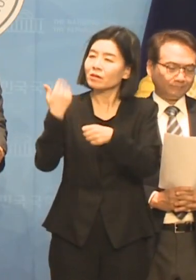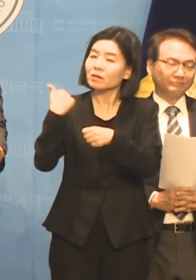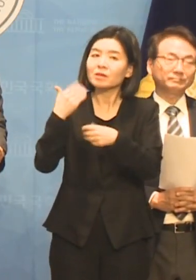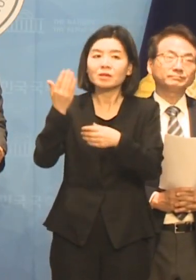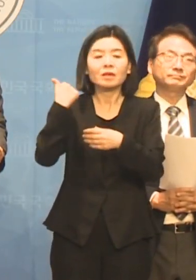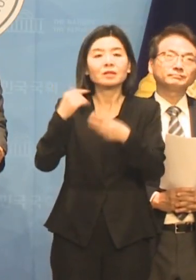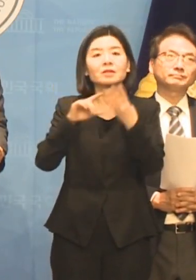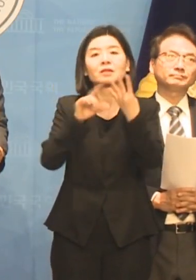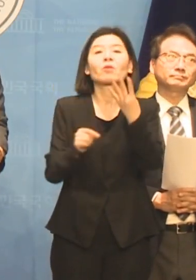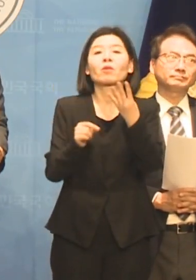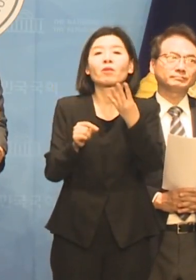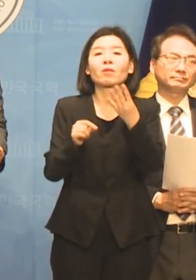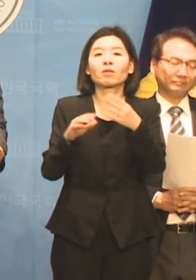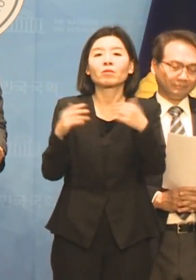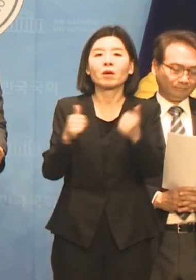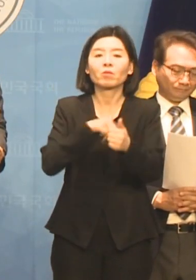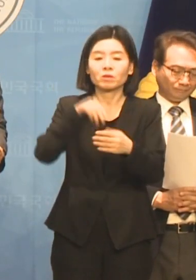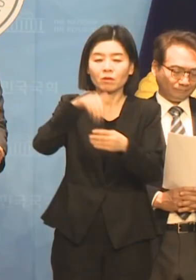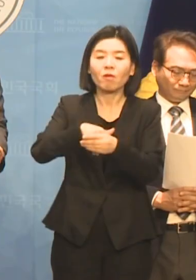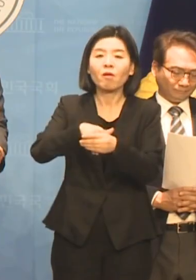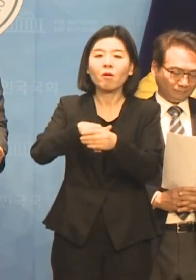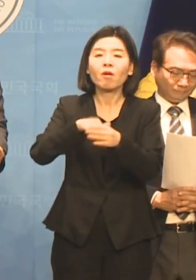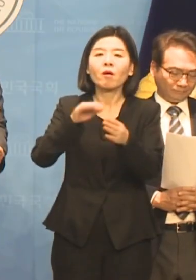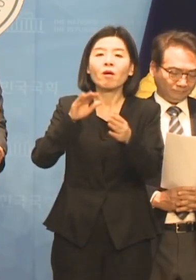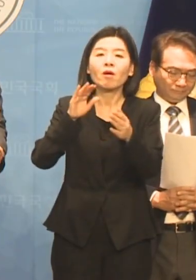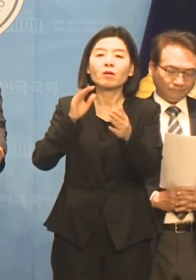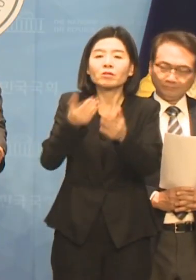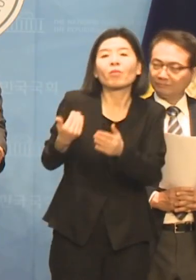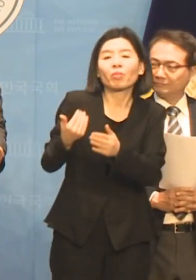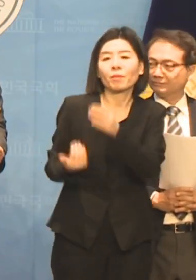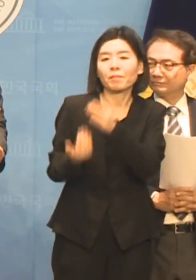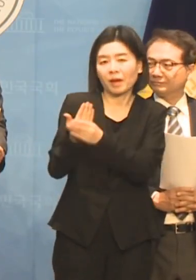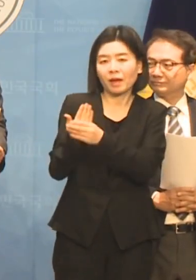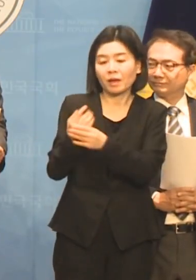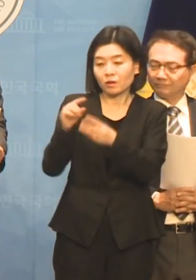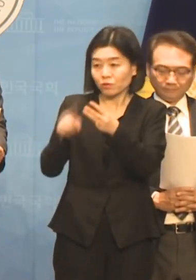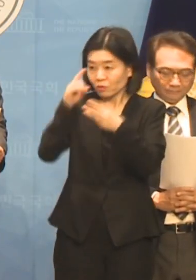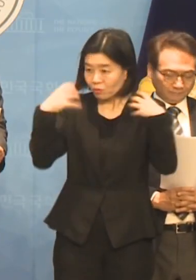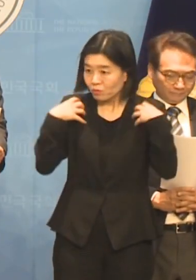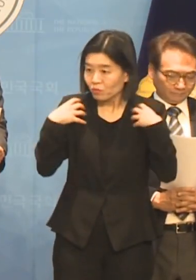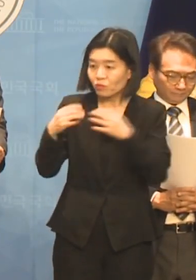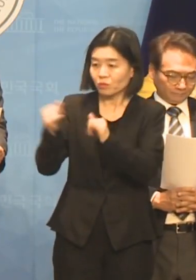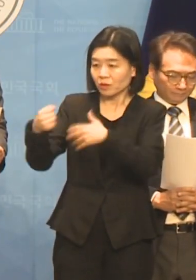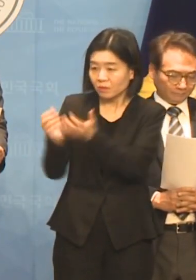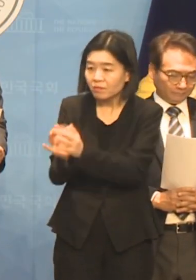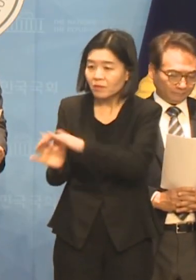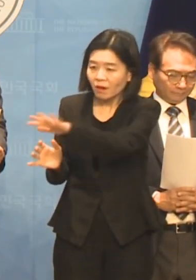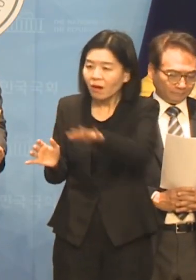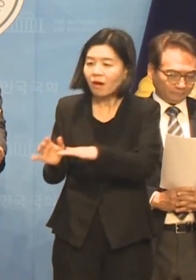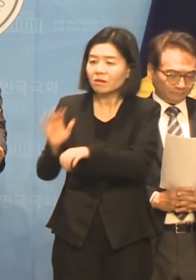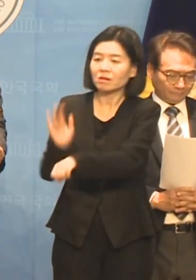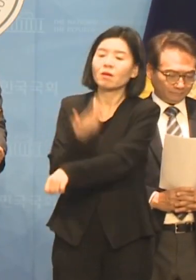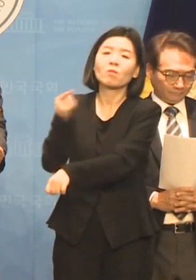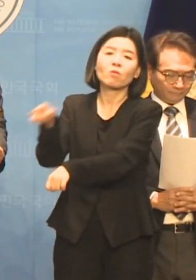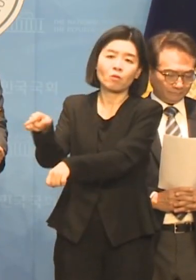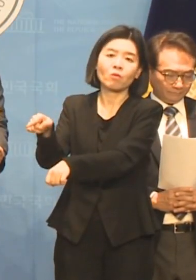발생한 사건으로 전적으로 윤석열 정부와 국민의힘 책임입니다.